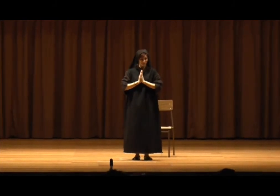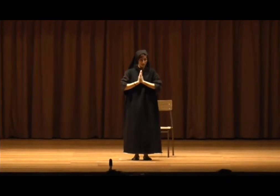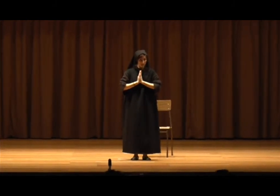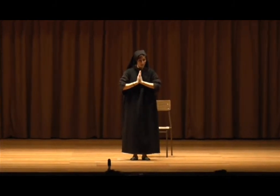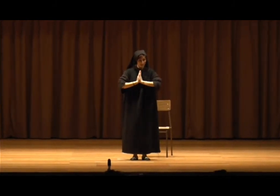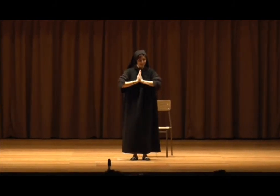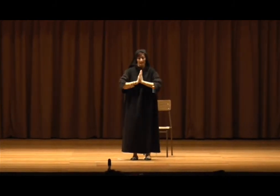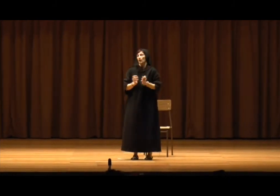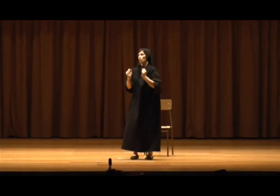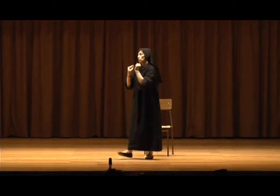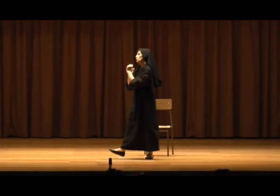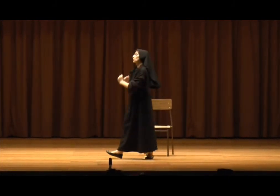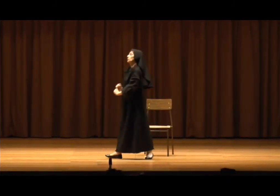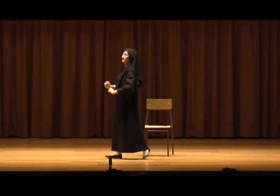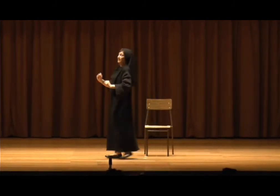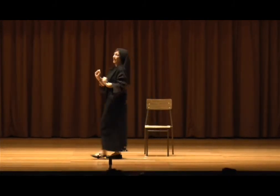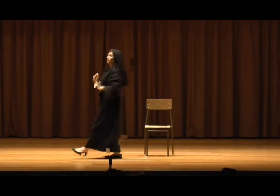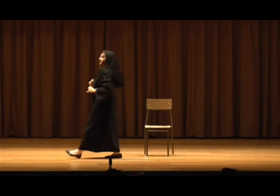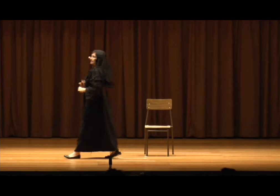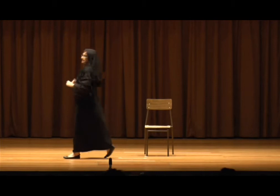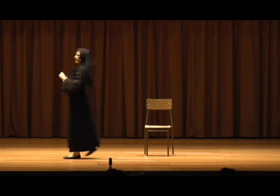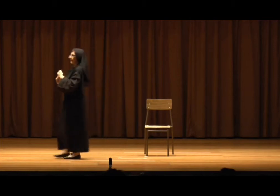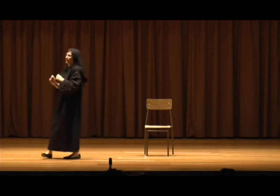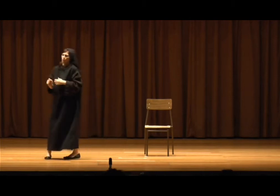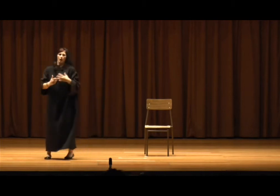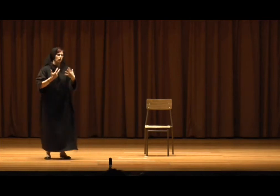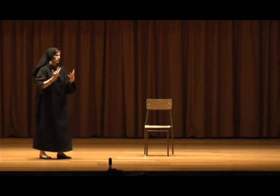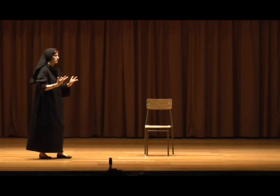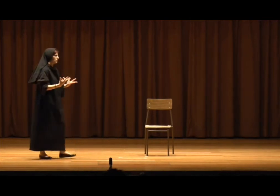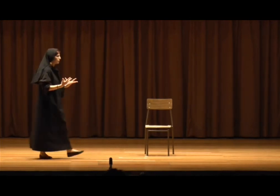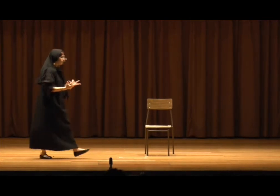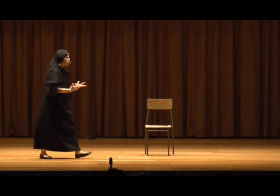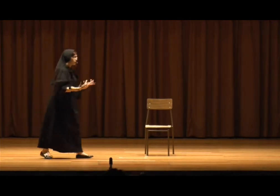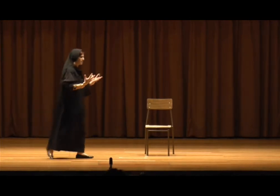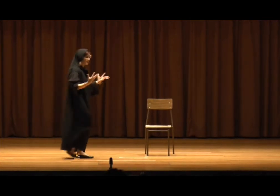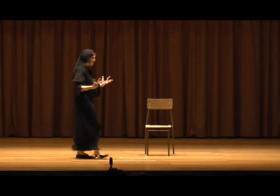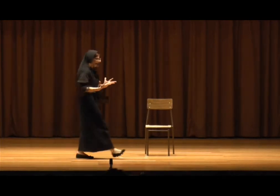vocazione? Un giorno camminavo per la strada, quando ho sentito una voce che mi chiamava.